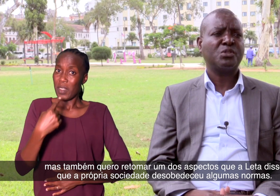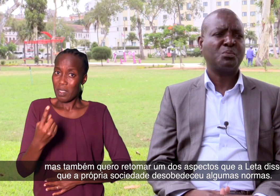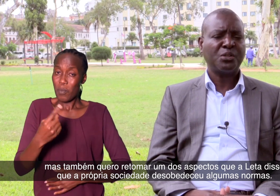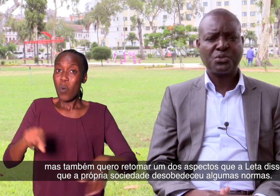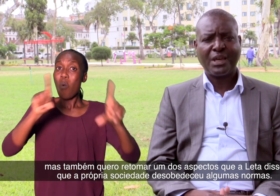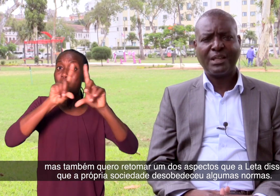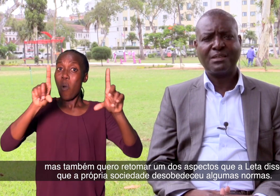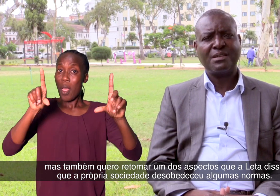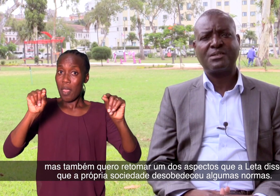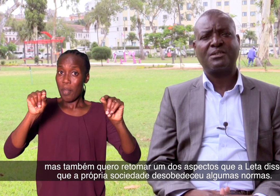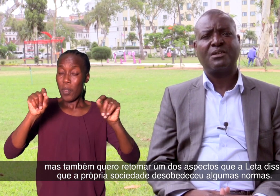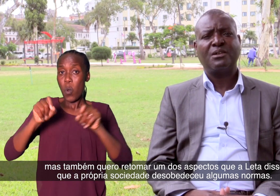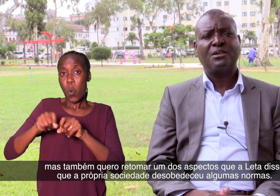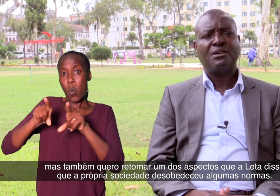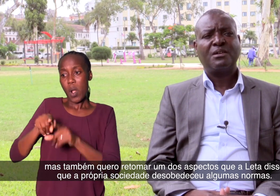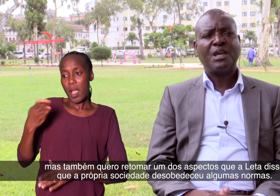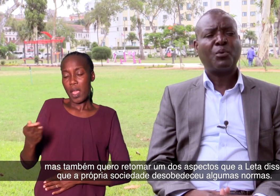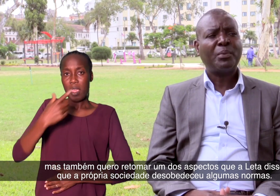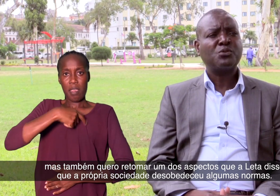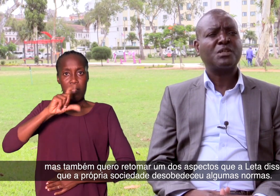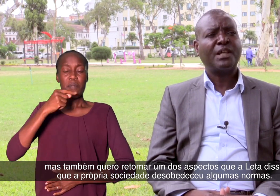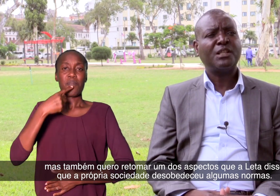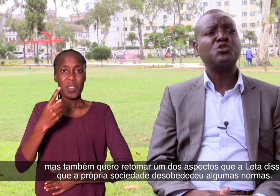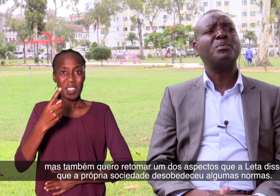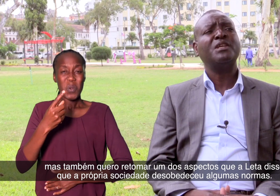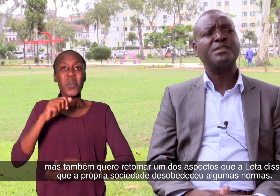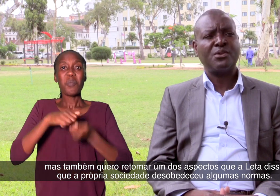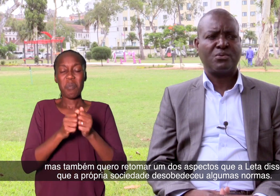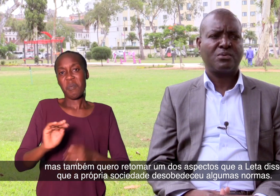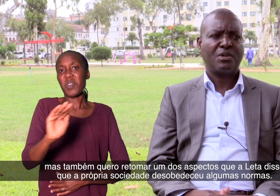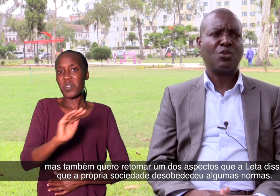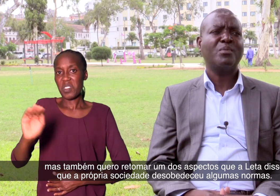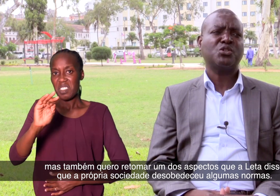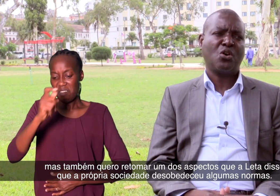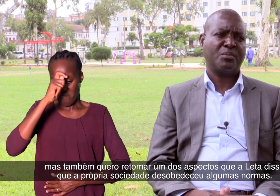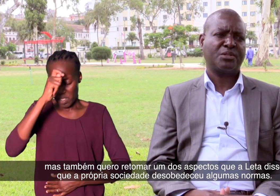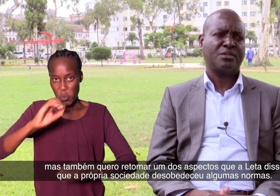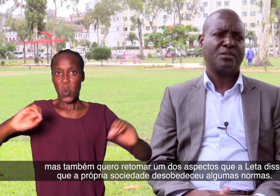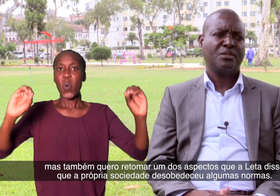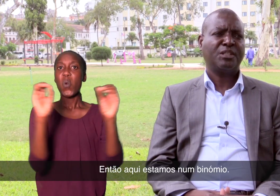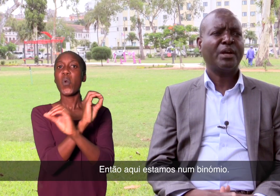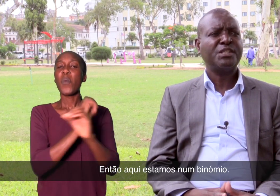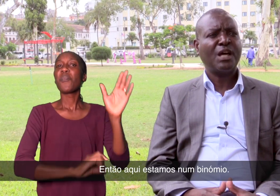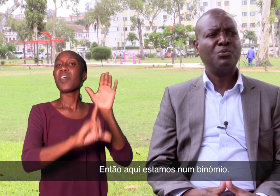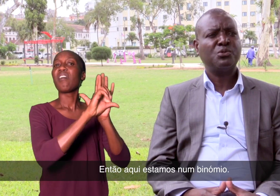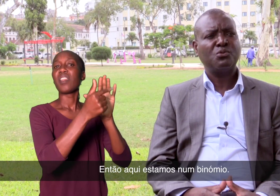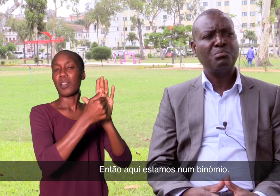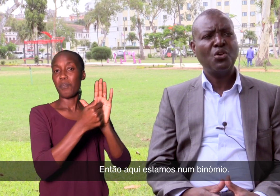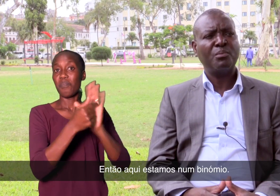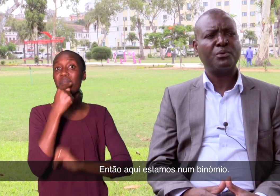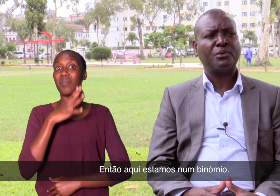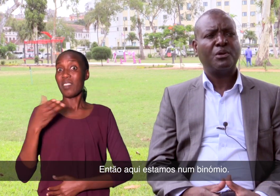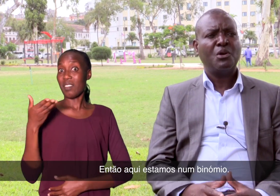um dos aspectos que a Leda disse, que a própria sociedade desobedeceu algumas normas. Então, aqui estamos